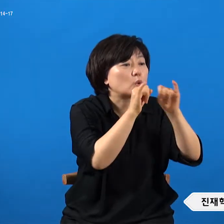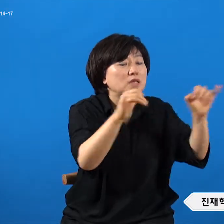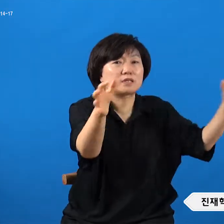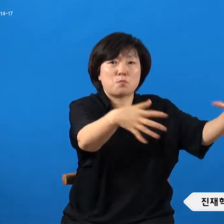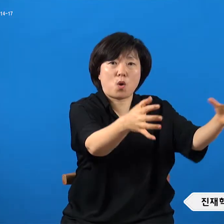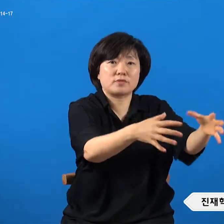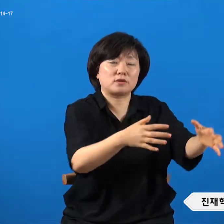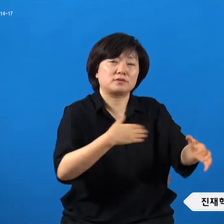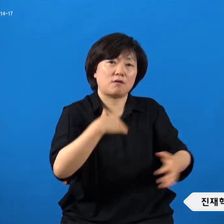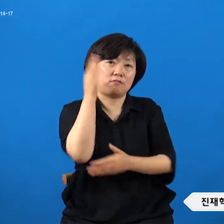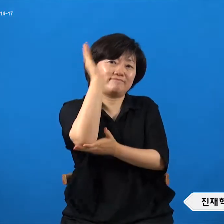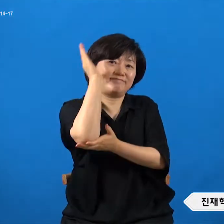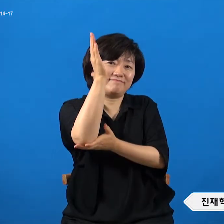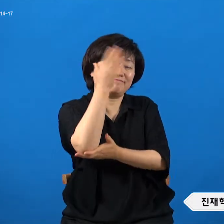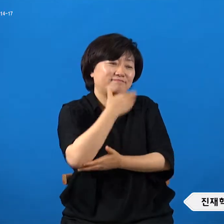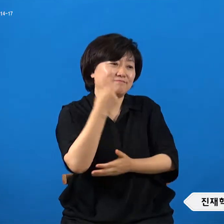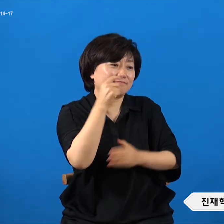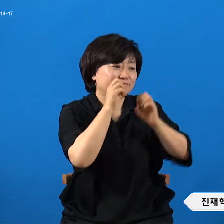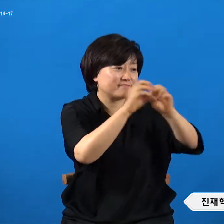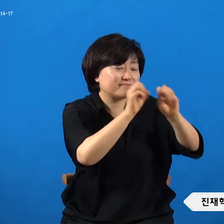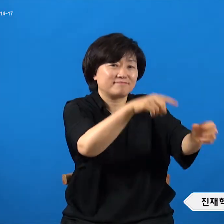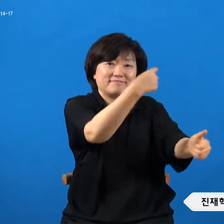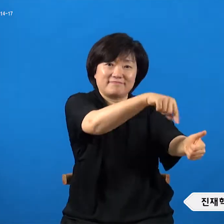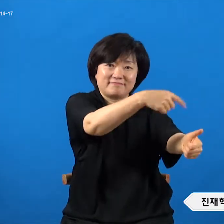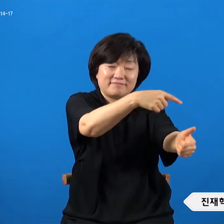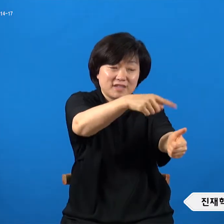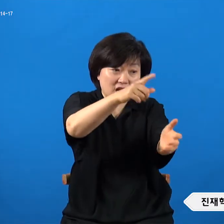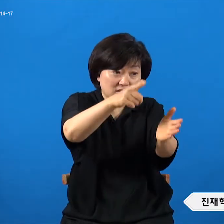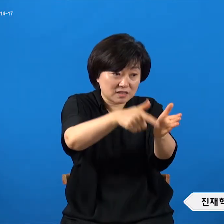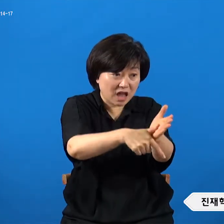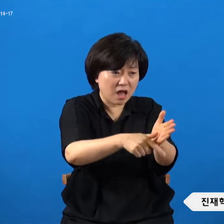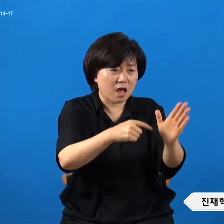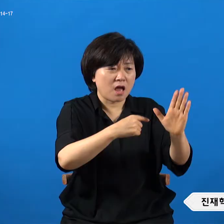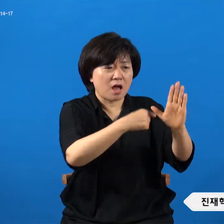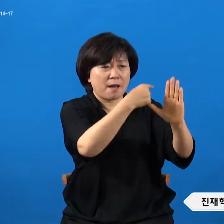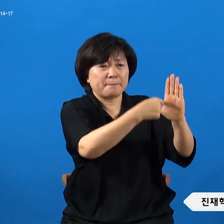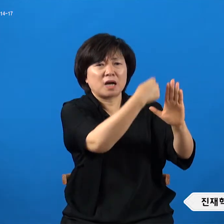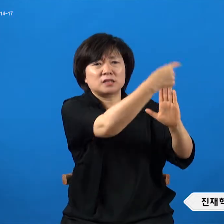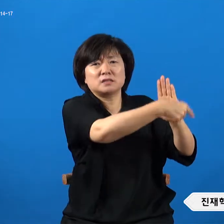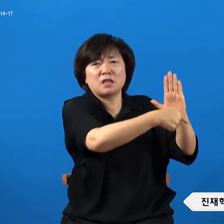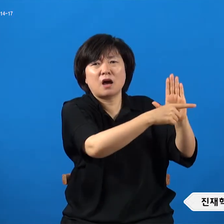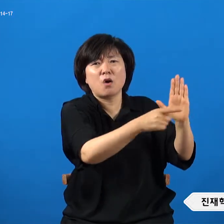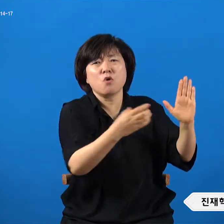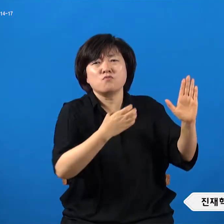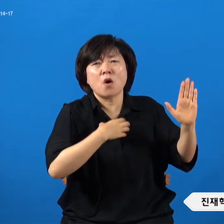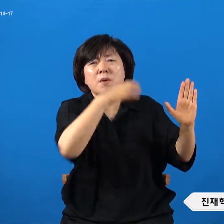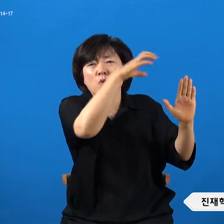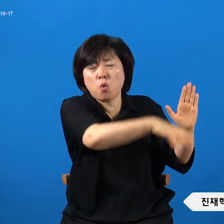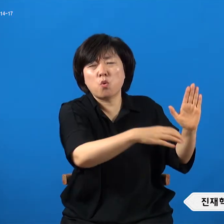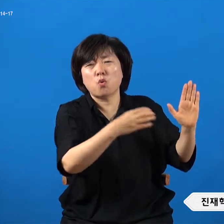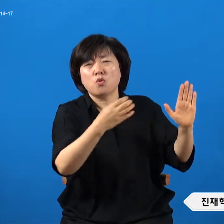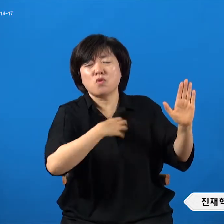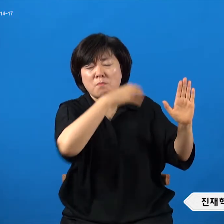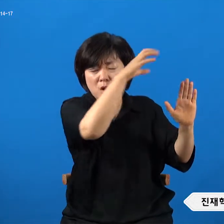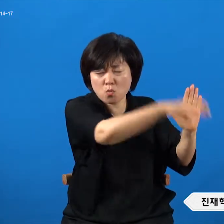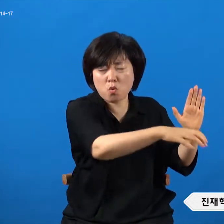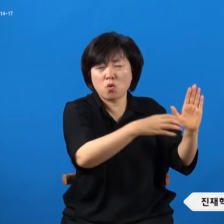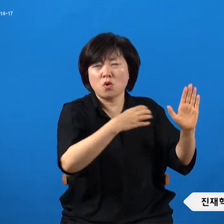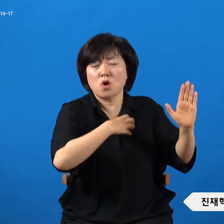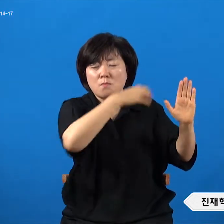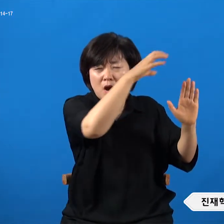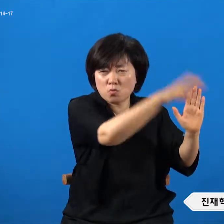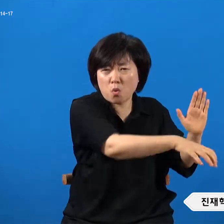그렇게 이야기합니다. 파키스탄은 너무 위험한 곳으로 소문이 나서 아무도 오지 않는다고, 안전한